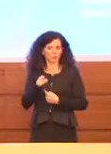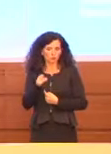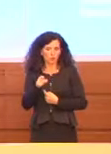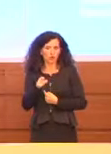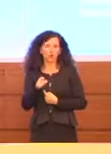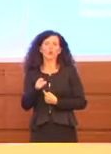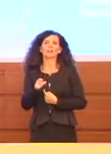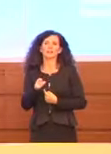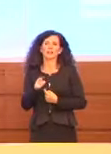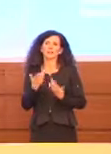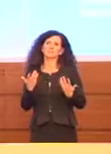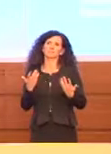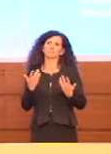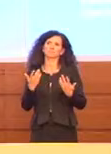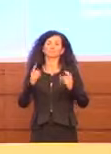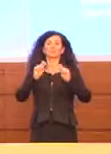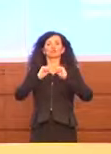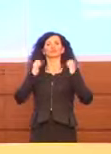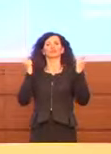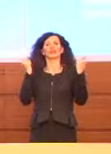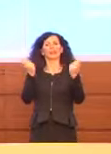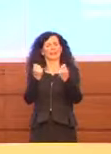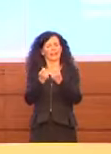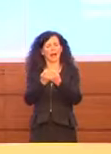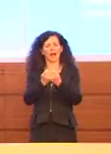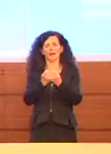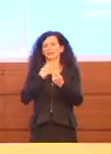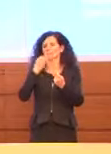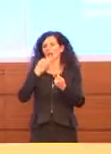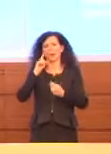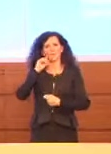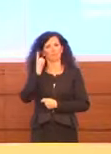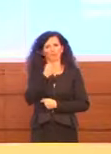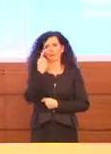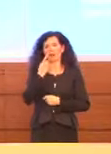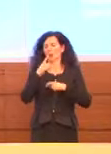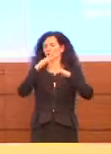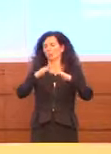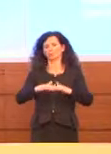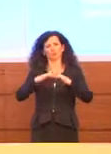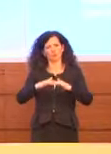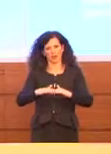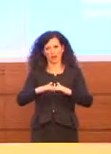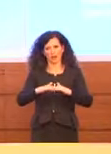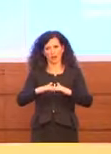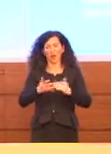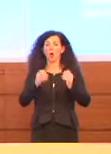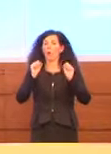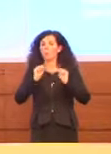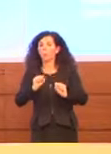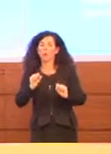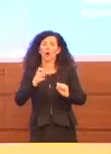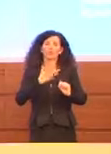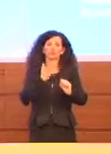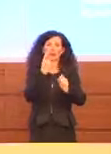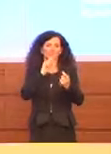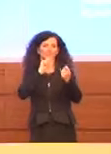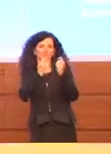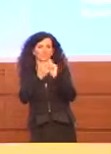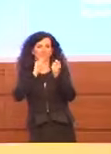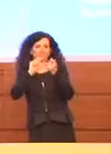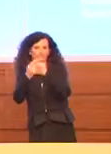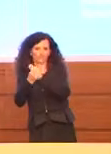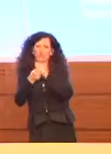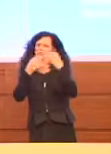diciamo generali debbano essere indispensabili salvo poi ci possano essere delle piccole variazioni che certamente ci